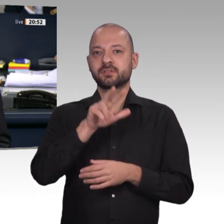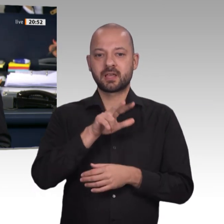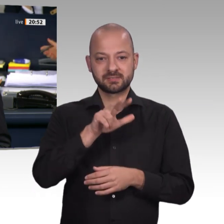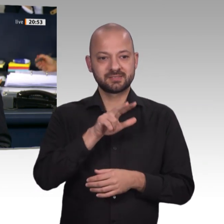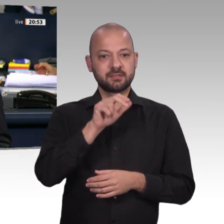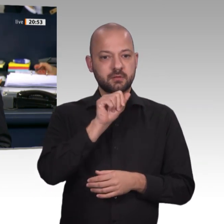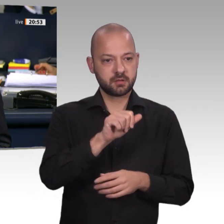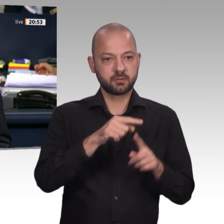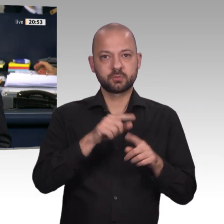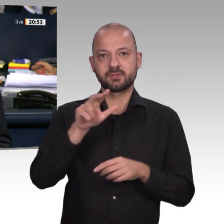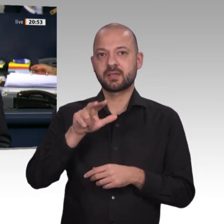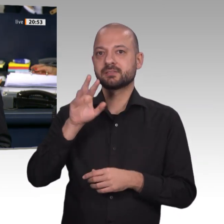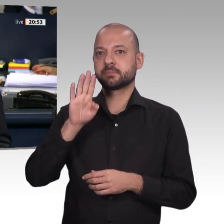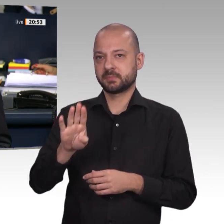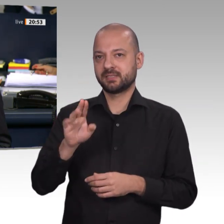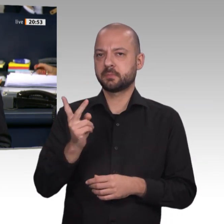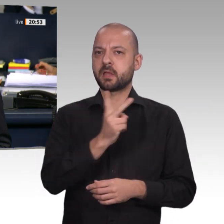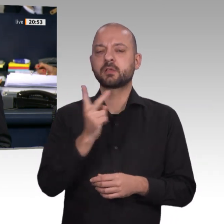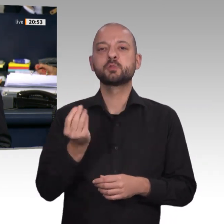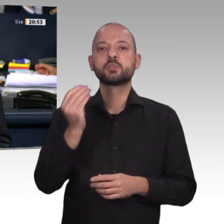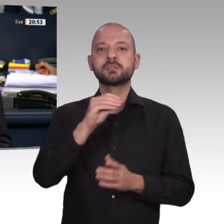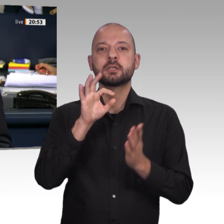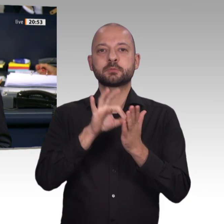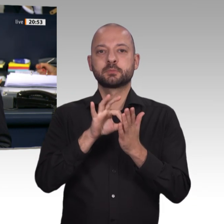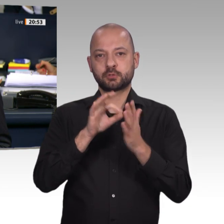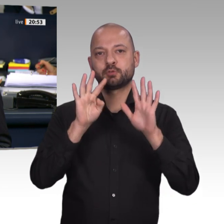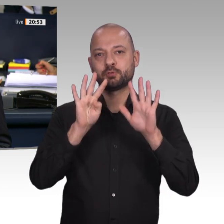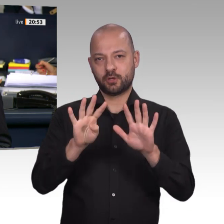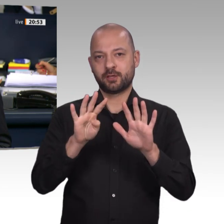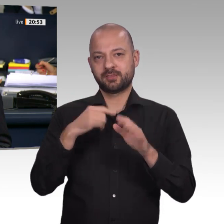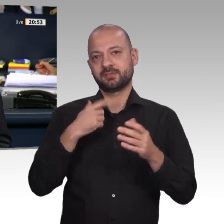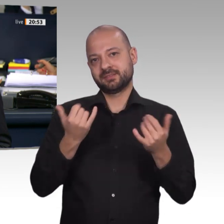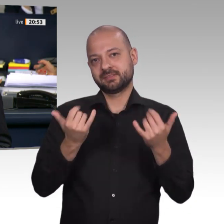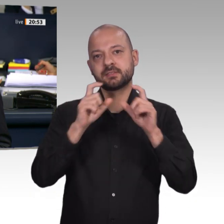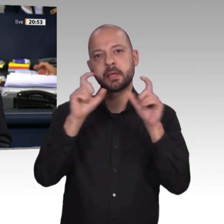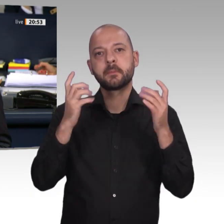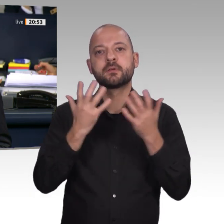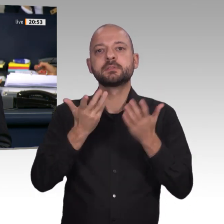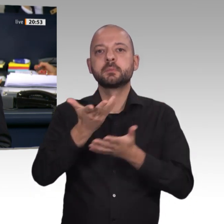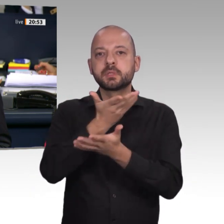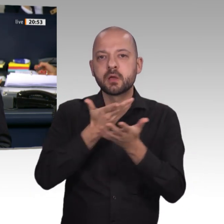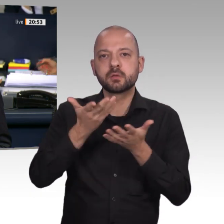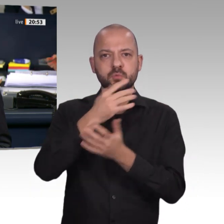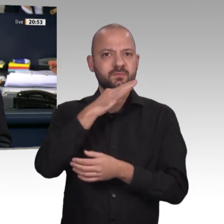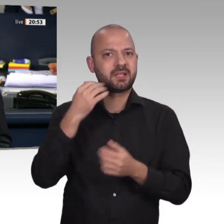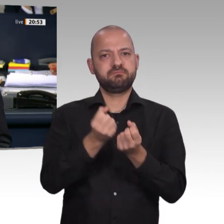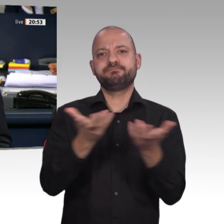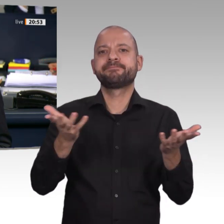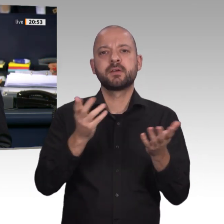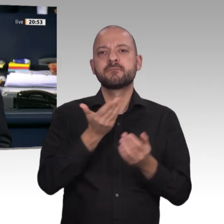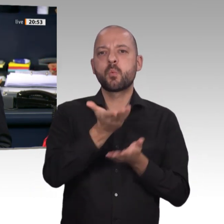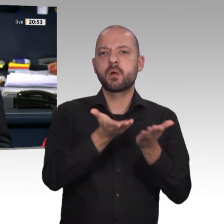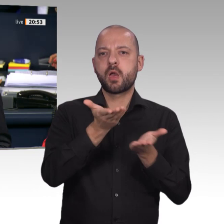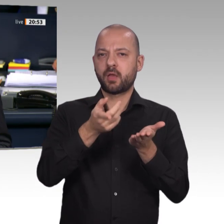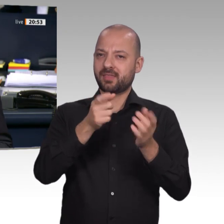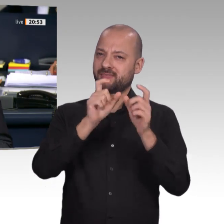Pflegekindern, zu dem Gesetzentwurf der Bundesregierung zur Änderung des 9. und des 12. Buches Sozialgesetzbuch liegt ein gemeinsamer Änderungsantrag der Fraktionen Die